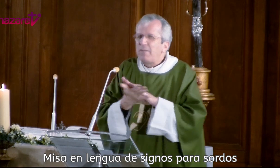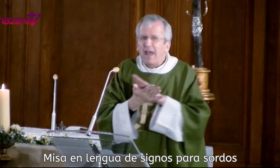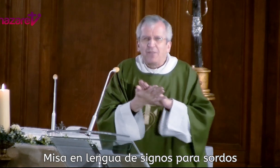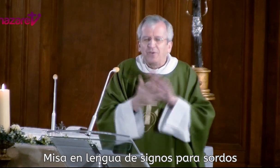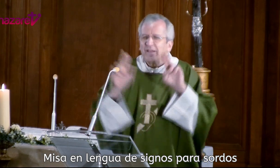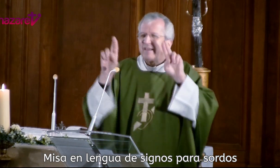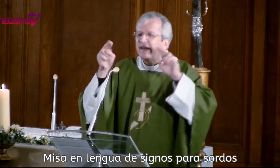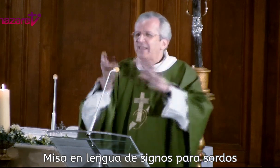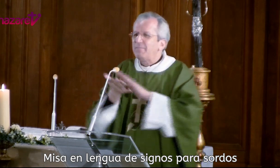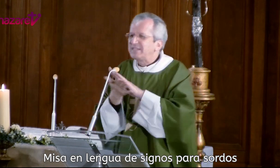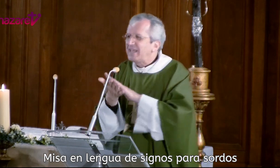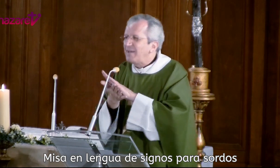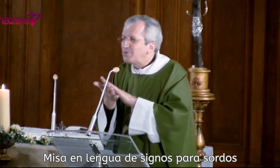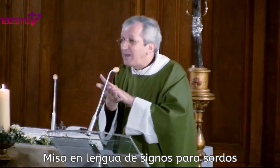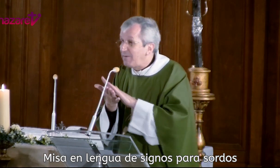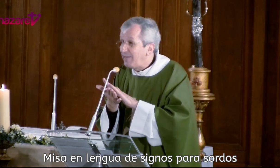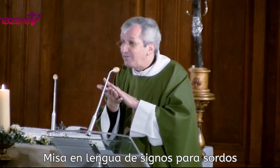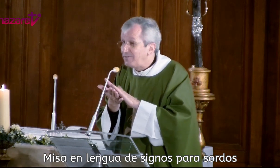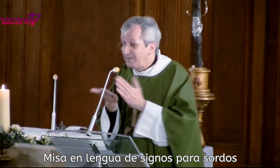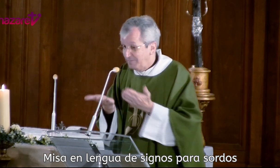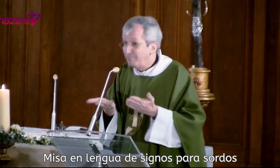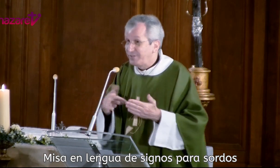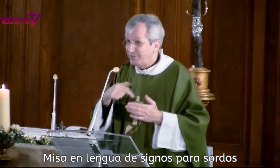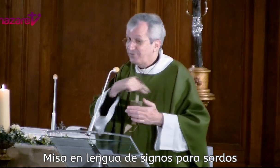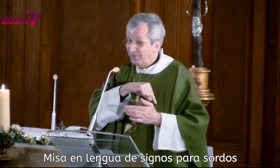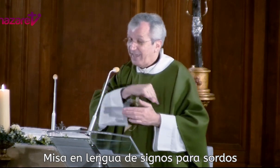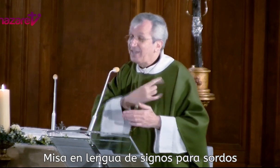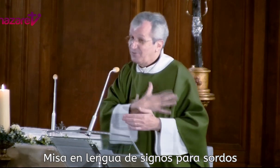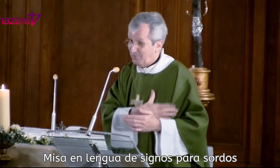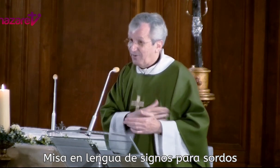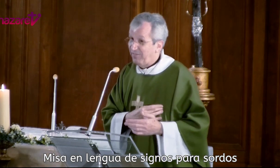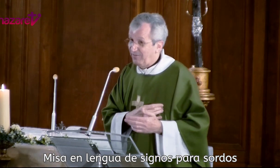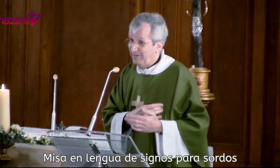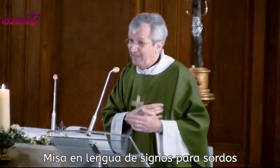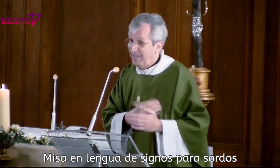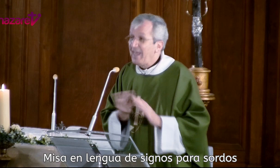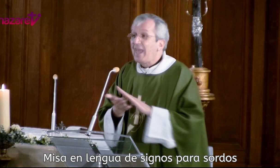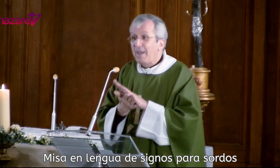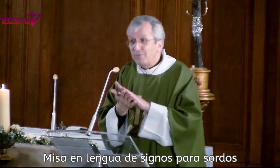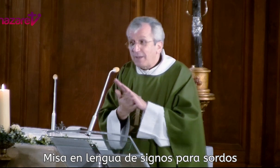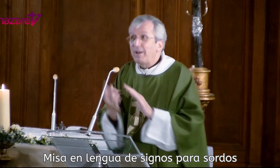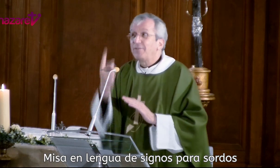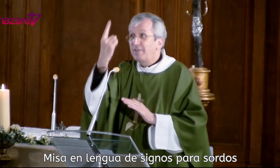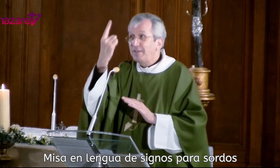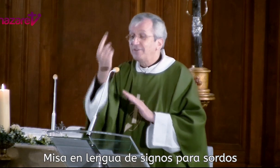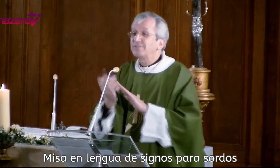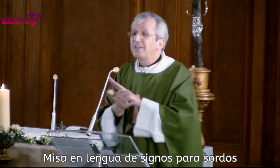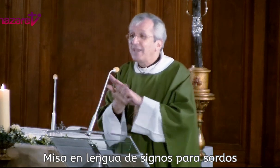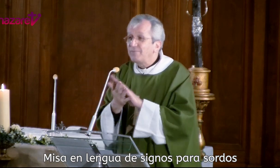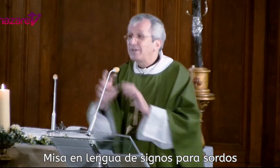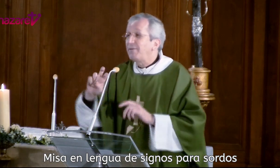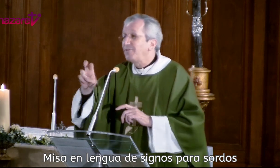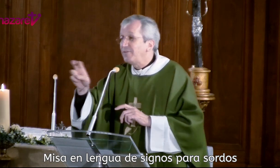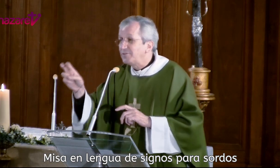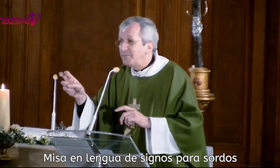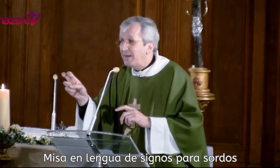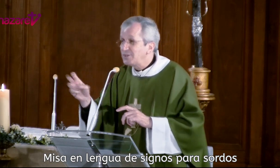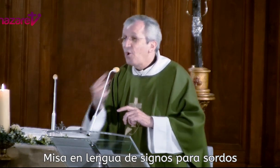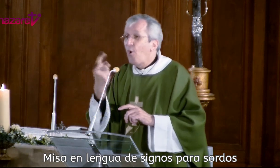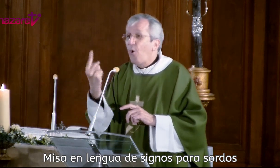hablado? ¿Qué temas hemos hablado? Pues esto es lo que hay en nuestro corazón. ¿Hemos hablado de Dios, hemos hablado de los demás o